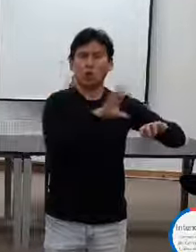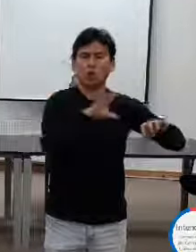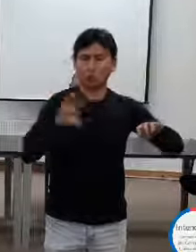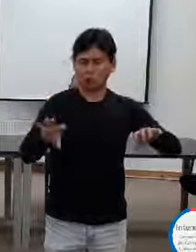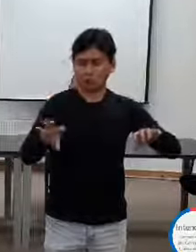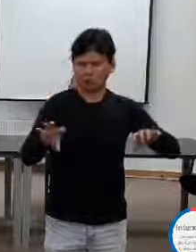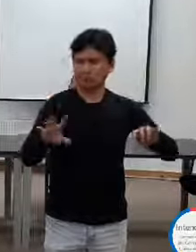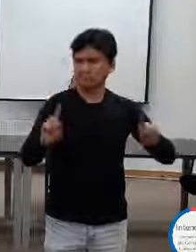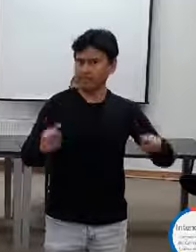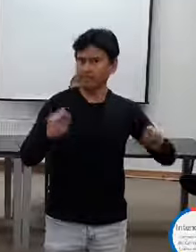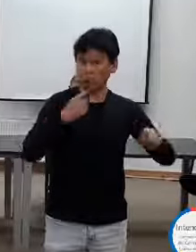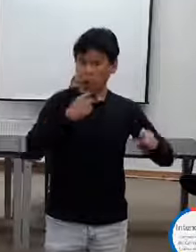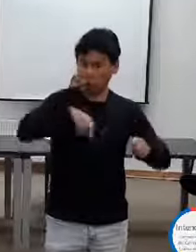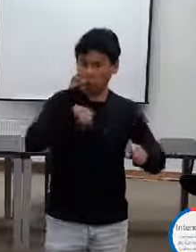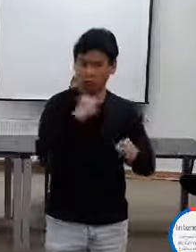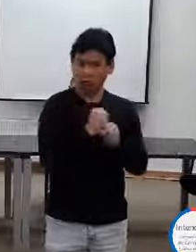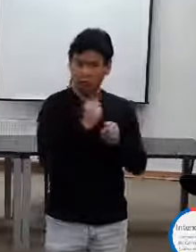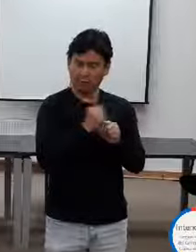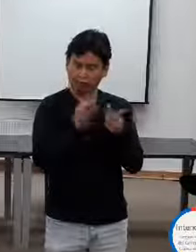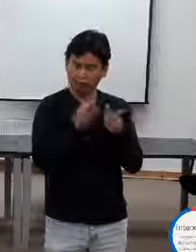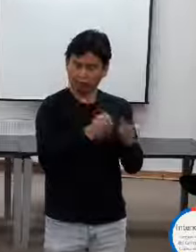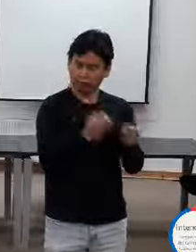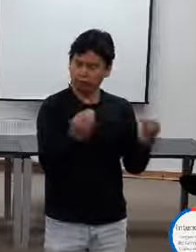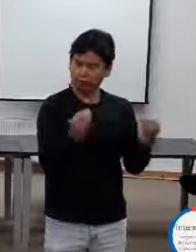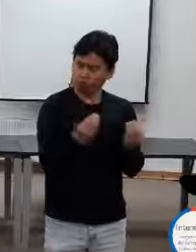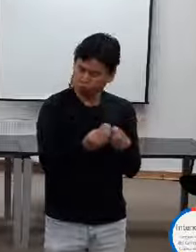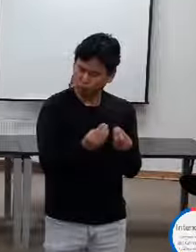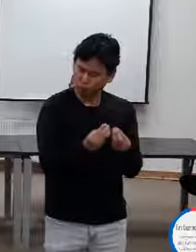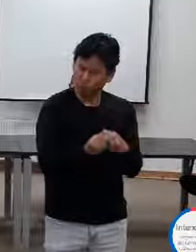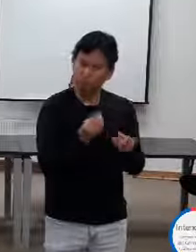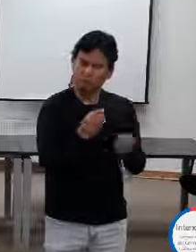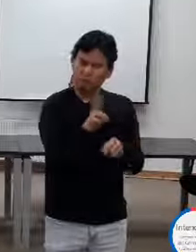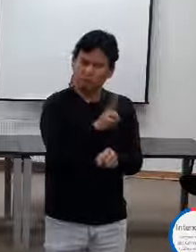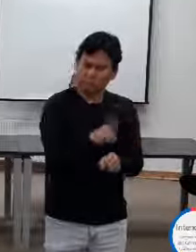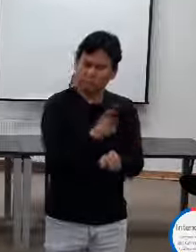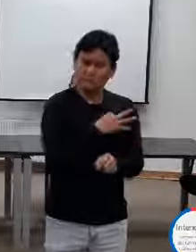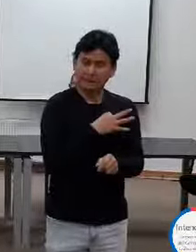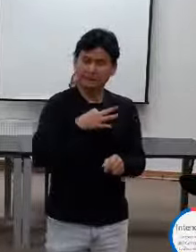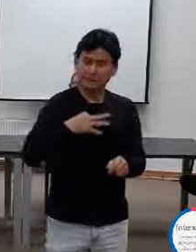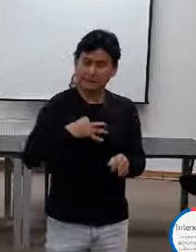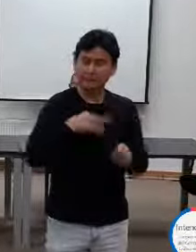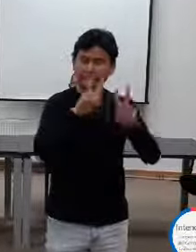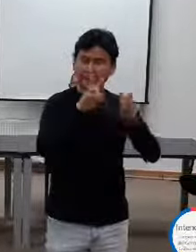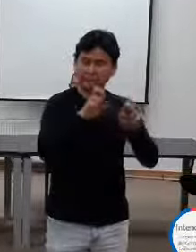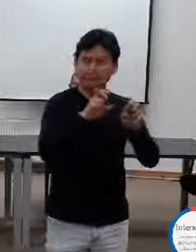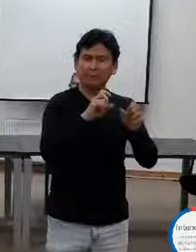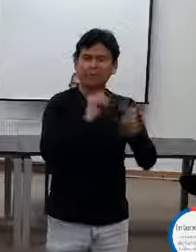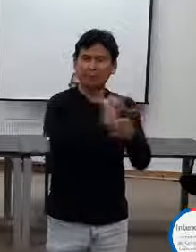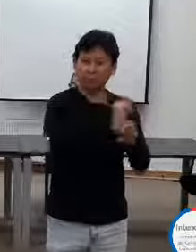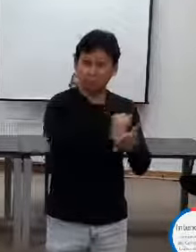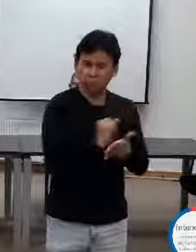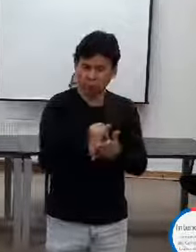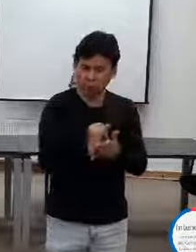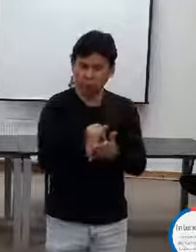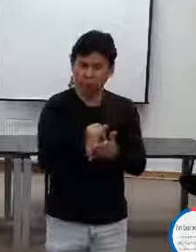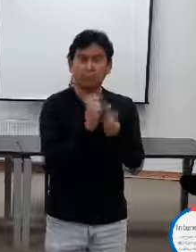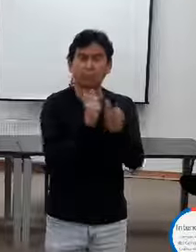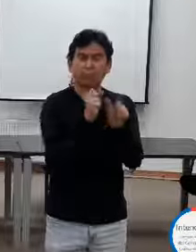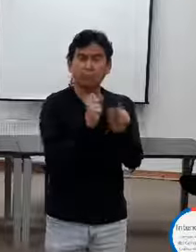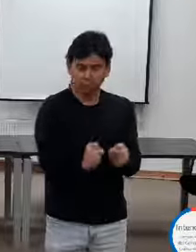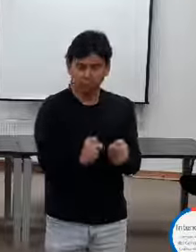trabajado, la verdad es que mucho, mucho, hemos sido muy insistentes con la Ceremi a nivel institucional para